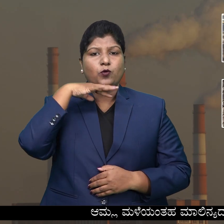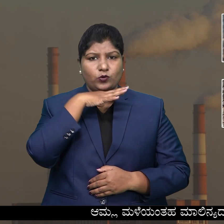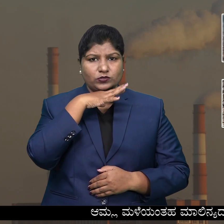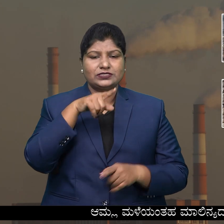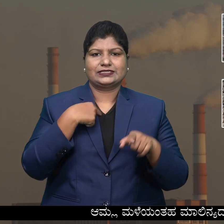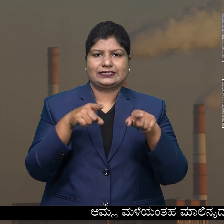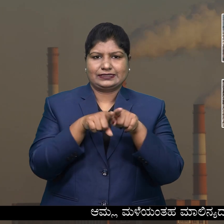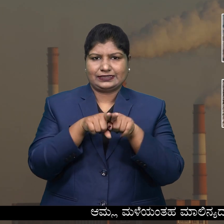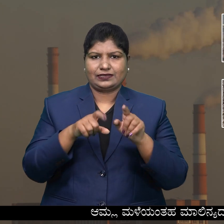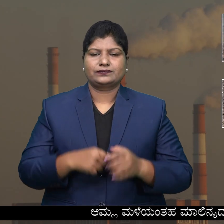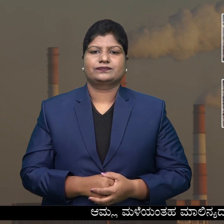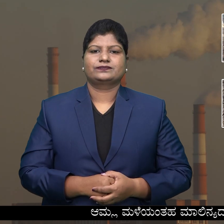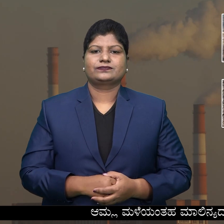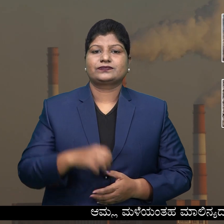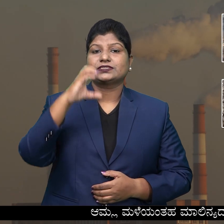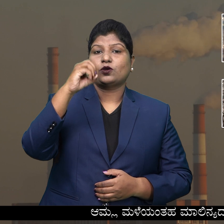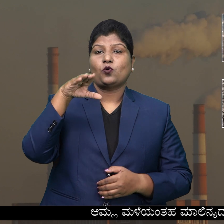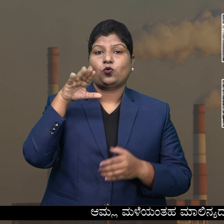ಮೇಲೆ ಕೇಂದ್ರೀಕರಿಸುತ್ತೇವೆ.